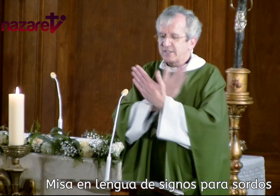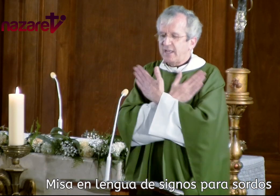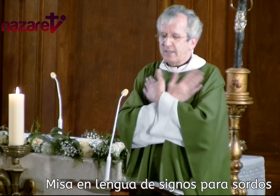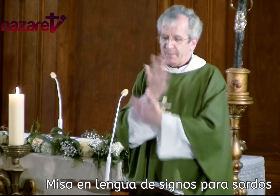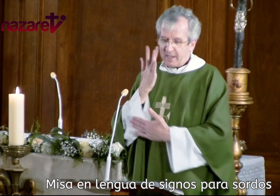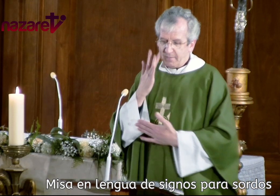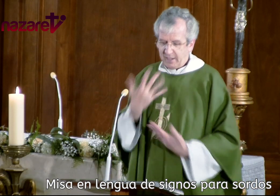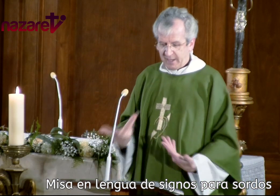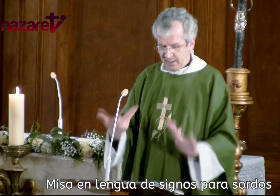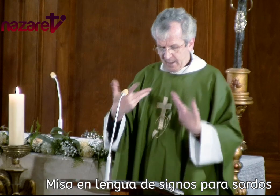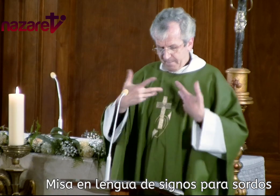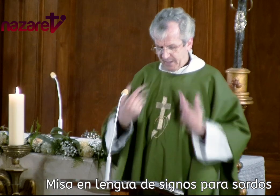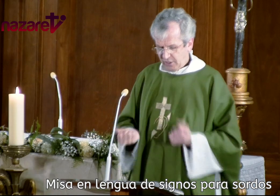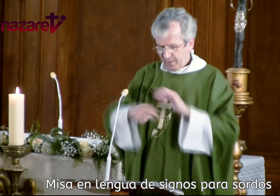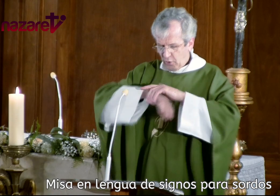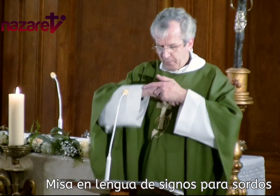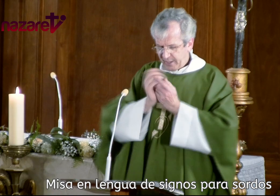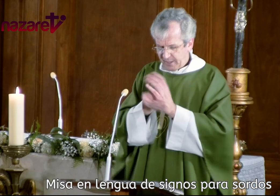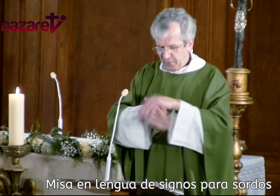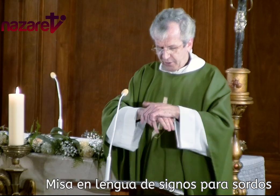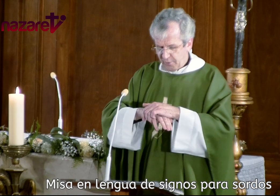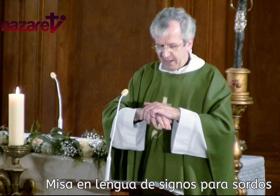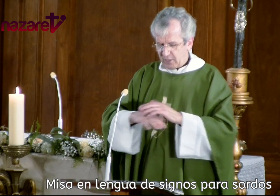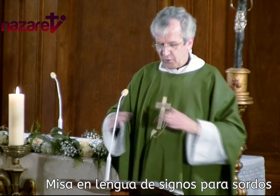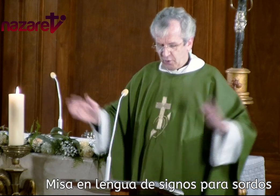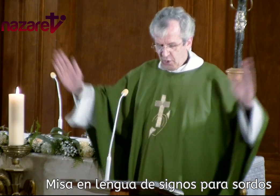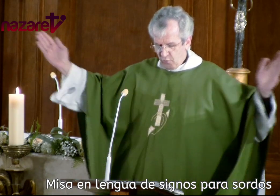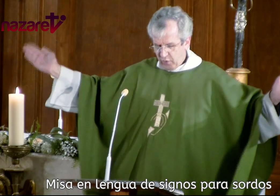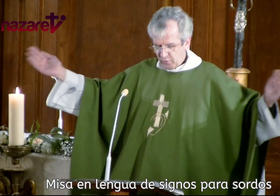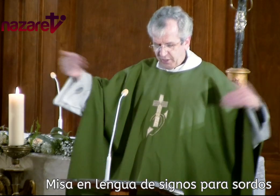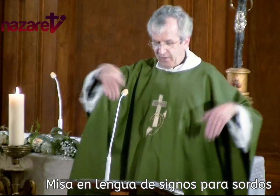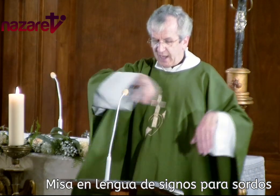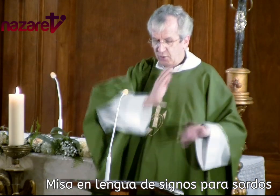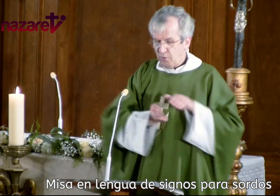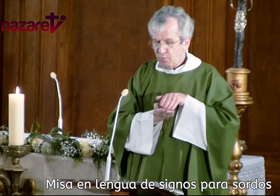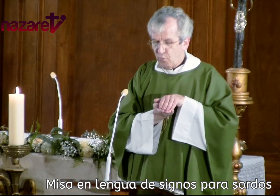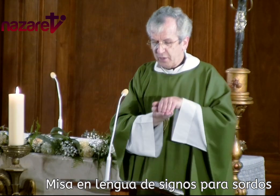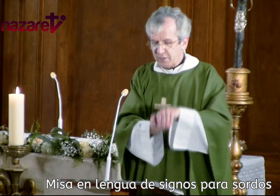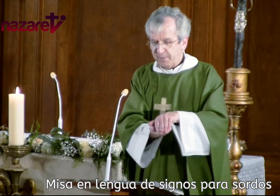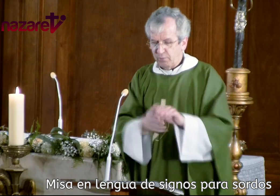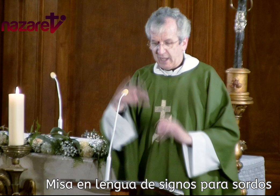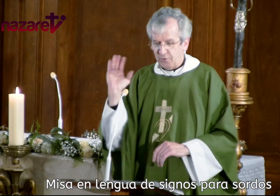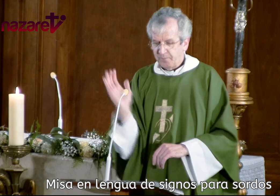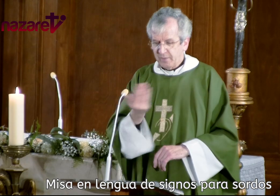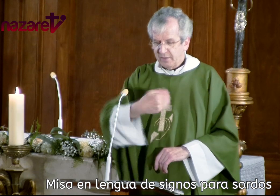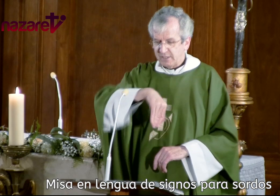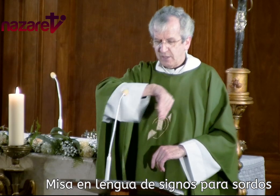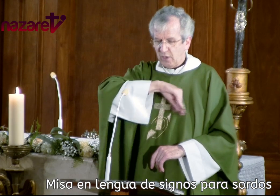santamaría virgen apareció bajo el poder de poncio pilato fue crucificado muerto y sepultado descendió a los